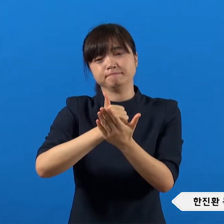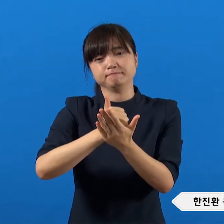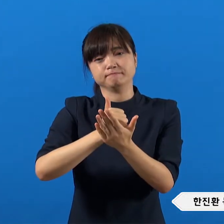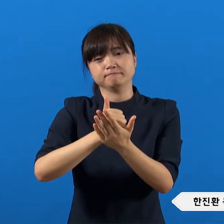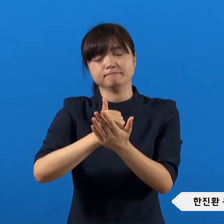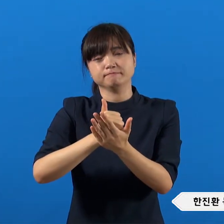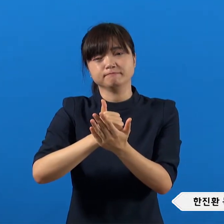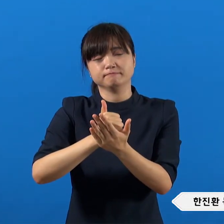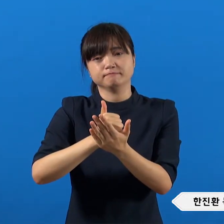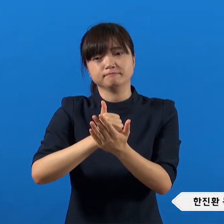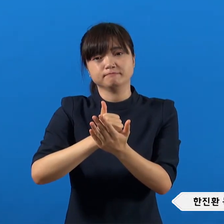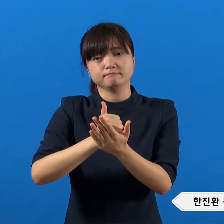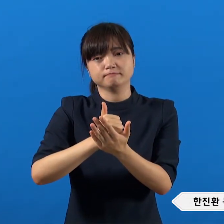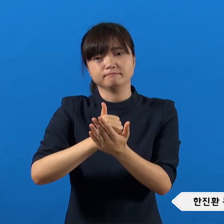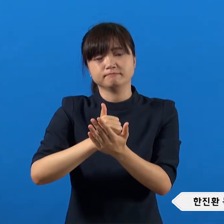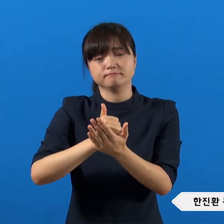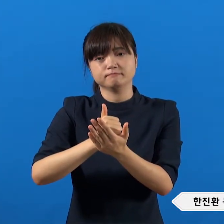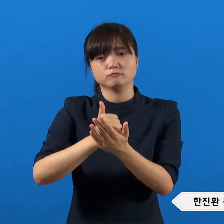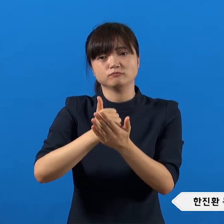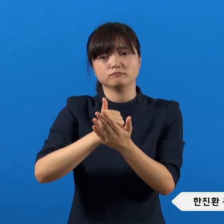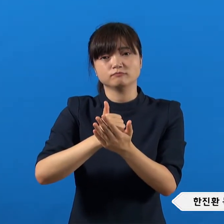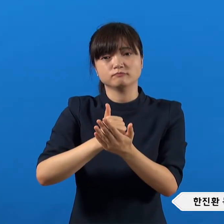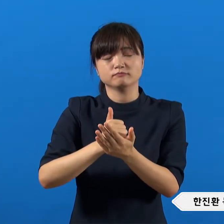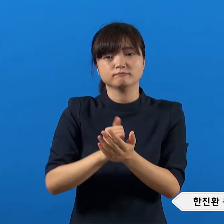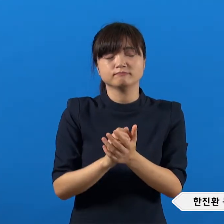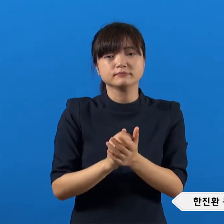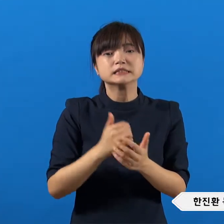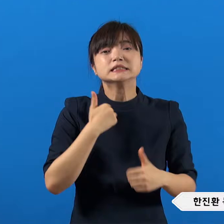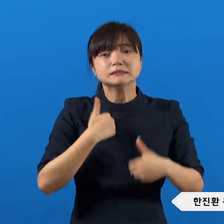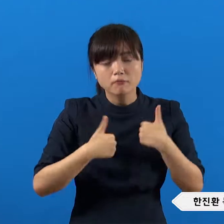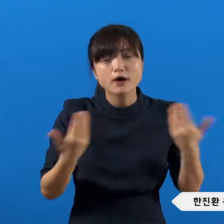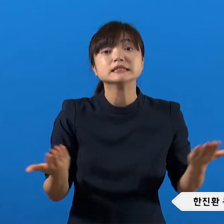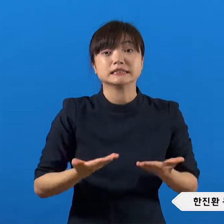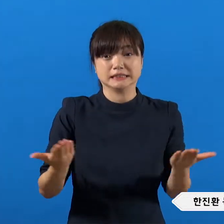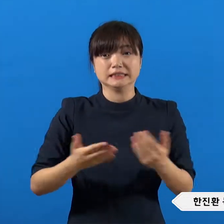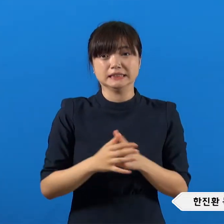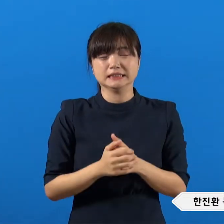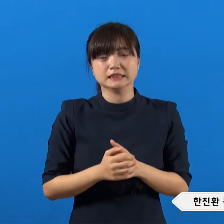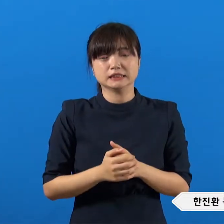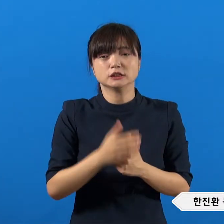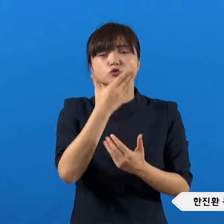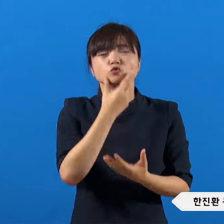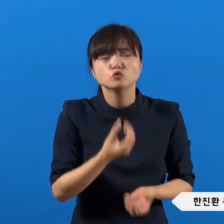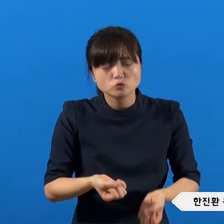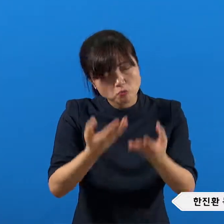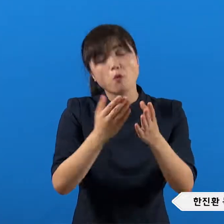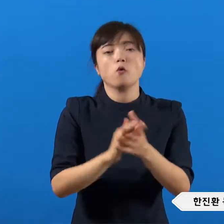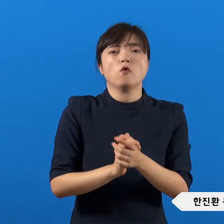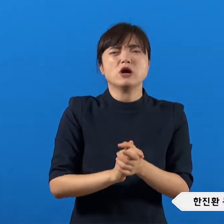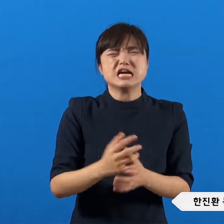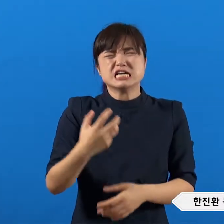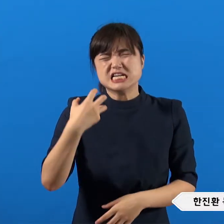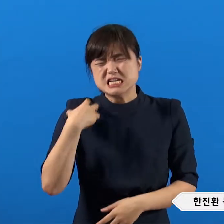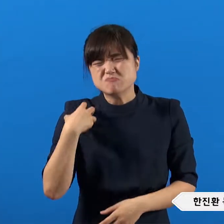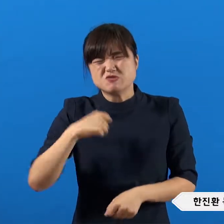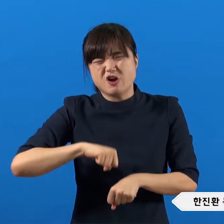주는 것이다. 한마디로 전도는 축복이라는 말입니다. 의무가